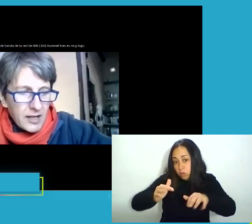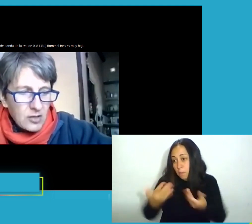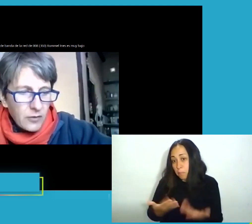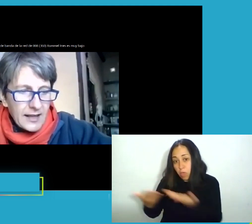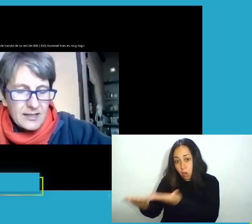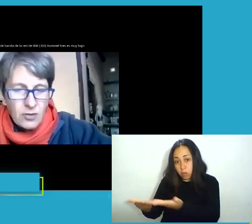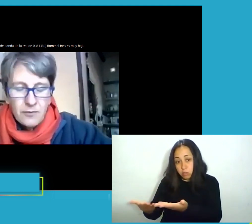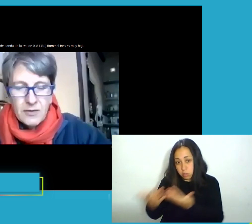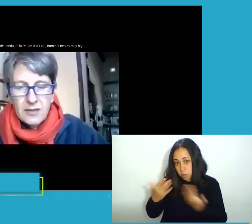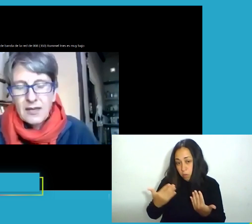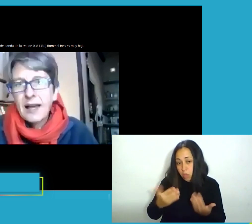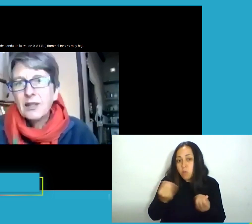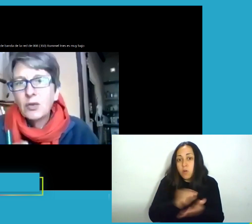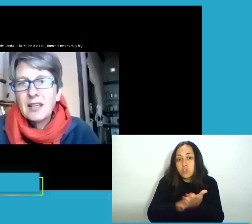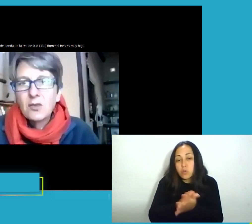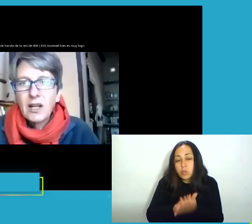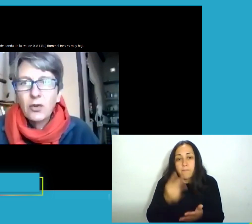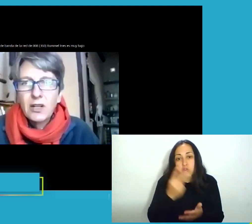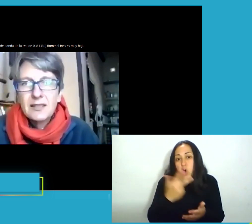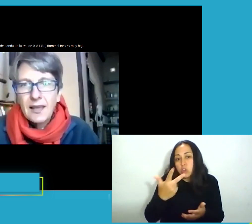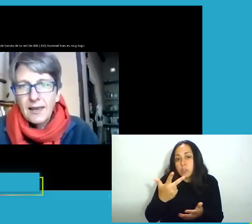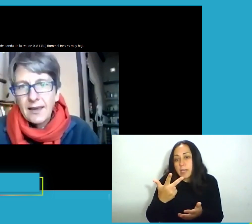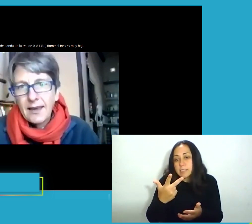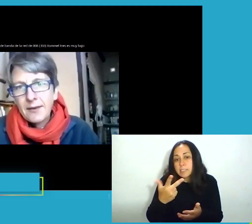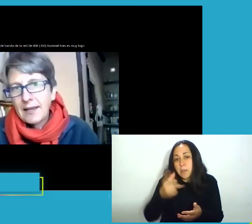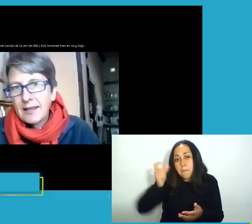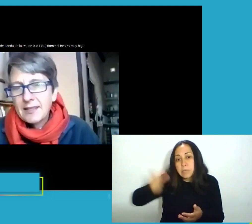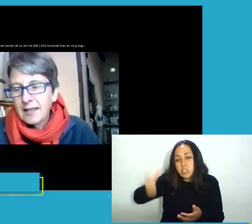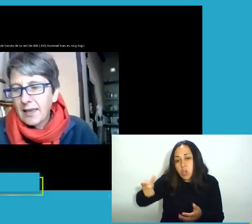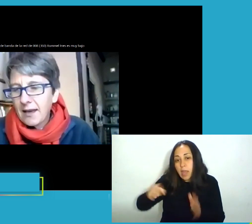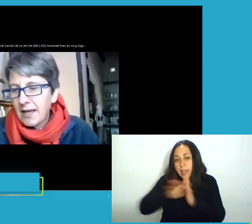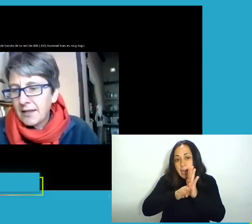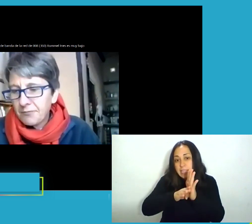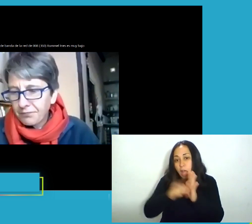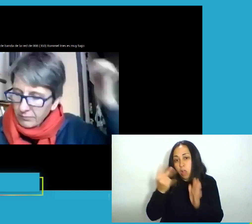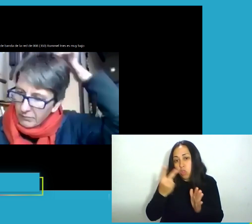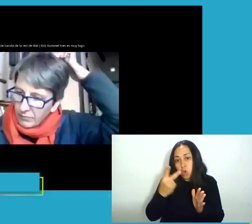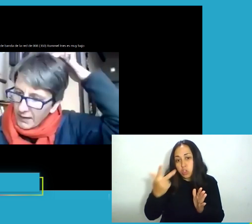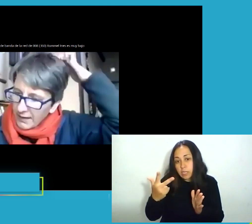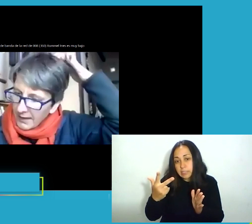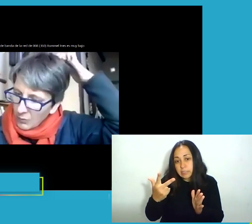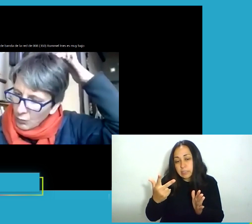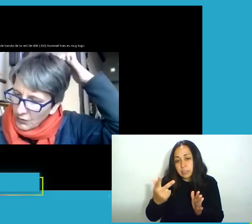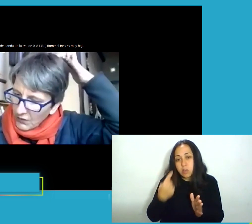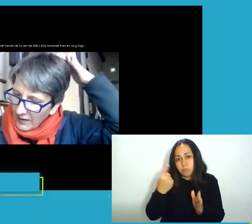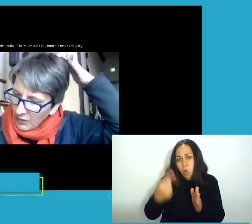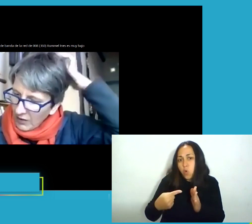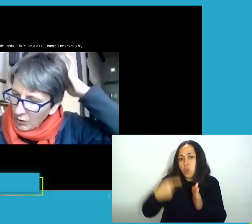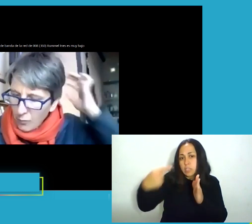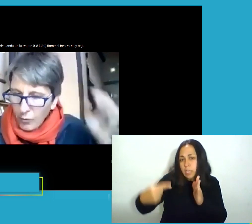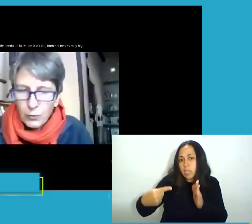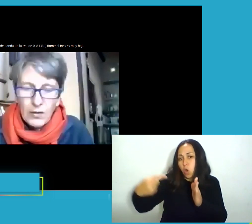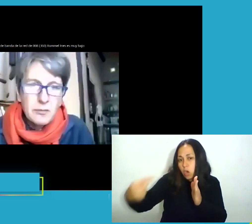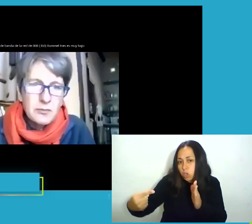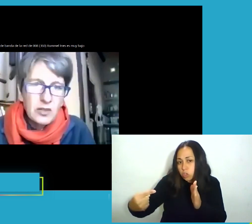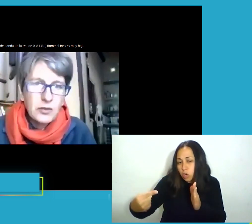¿Cómo se puede resolver eso? Si hay 2, 3 oradores en la lista que hablan uno seguido del